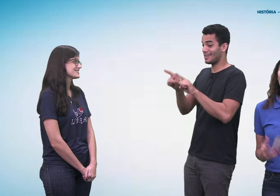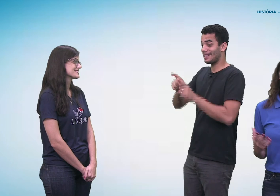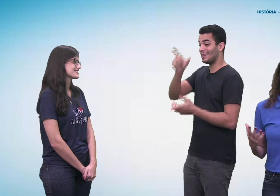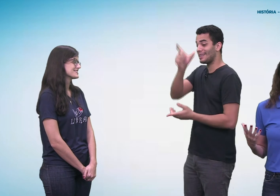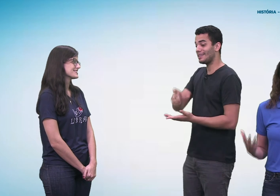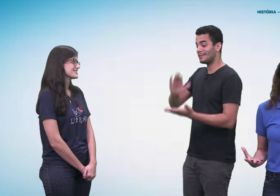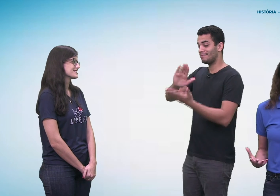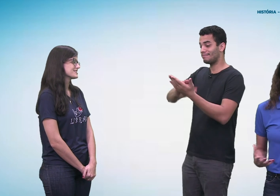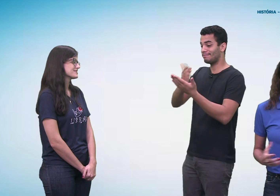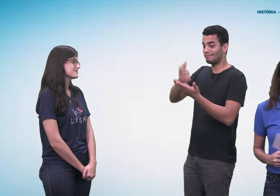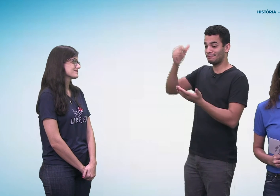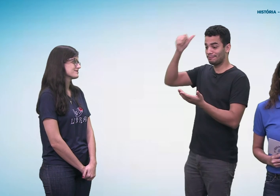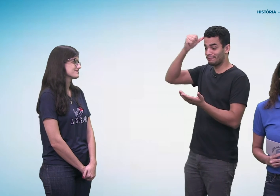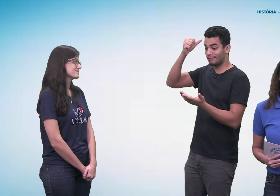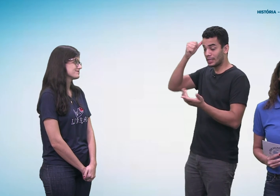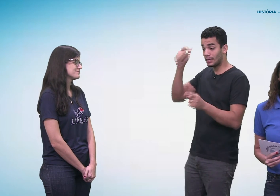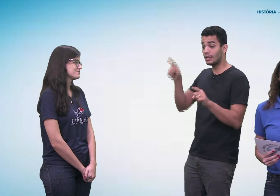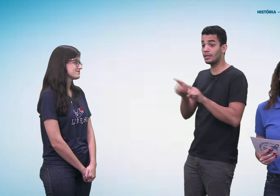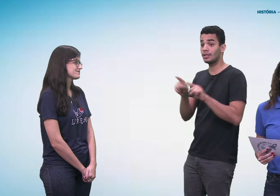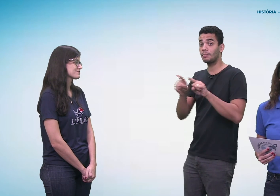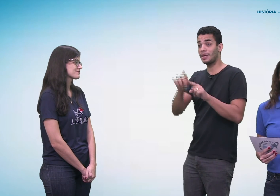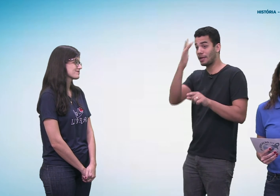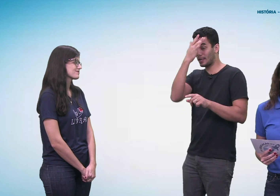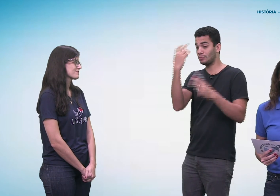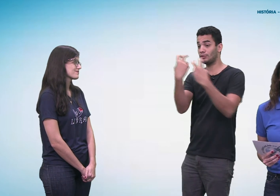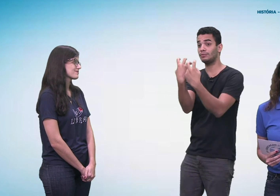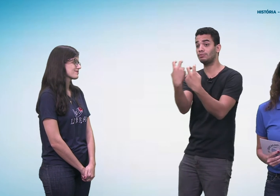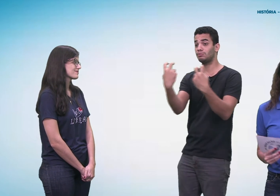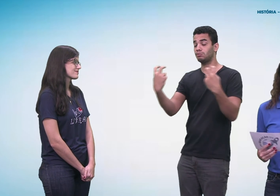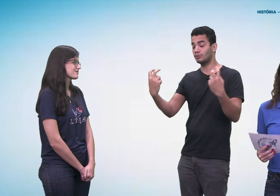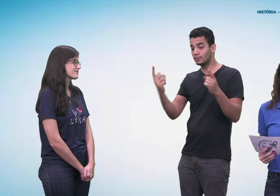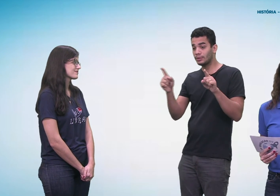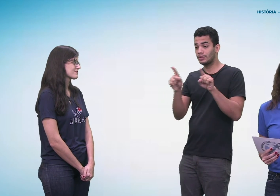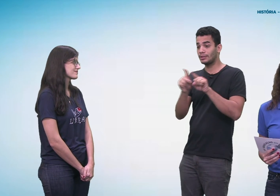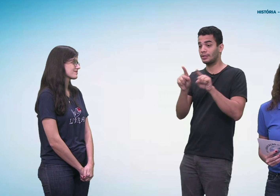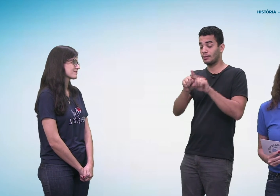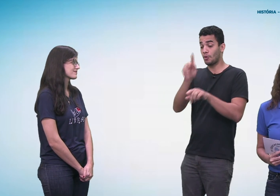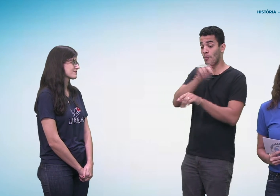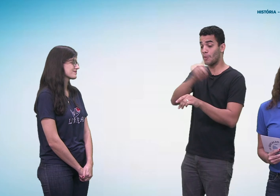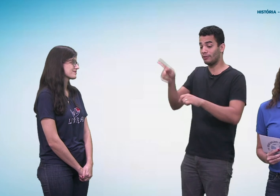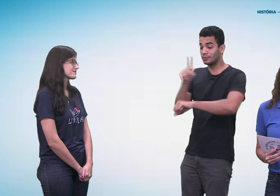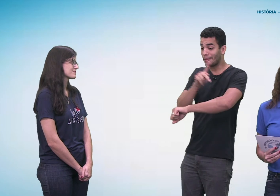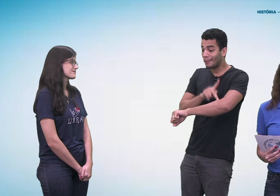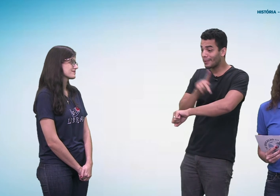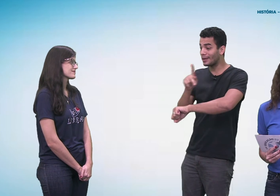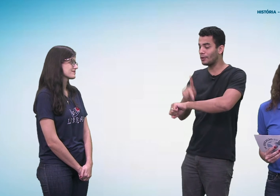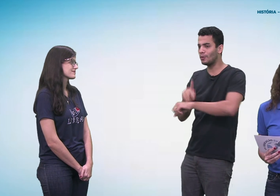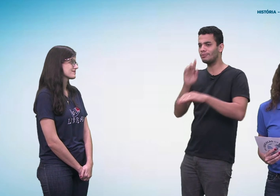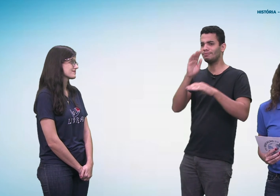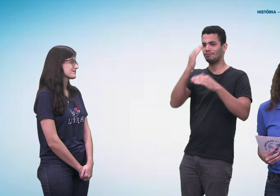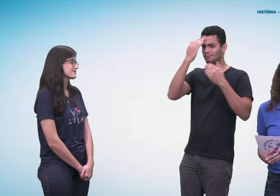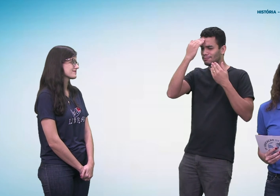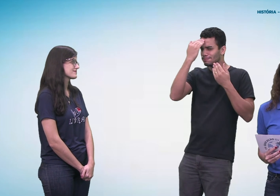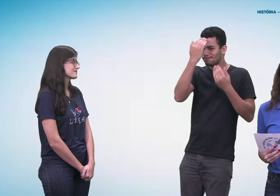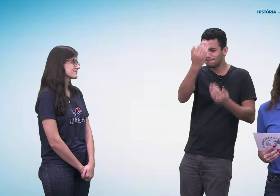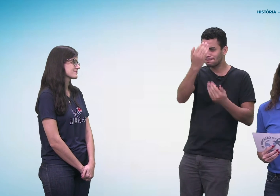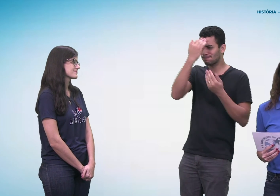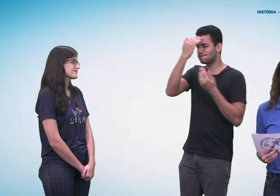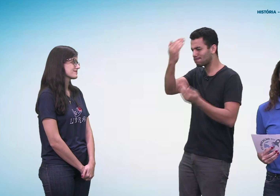a equipe de professores, de pedagogos e também dos intérpretes. Eles foram